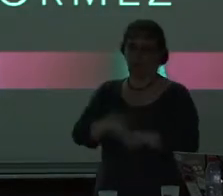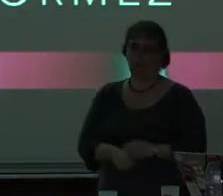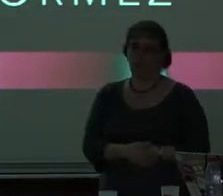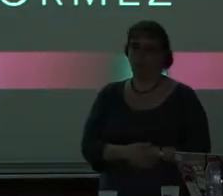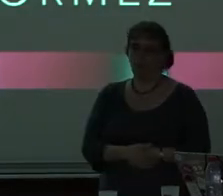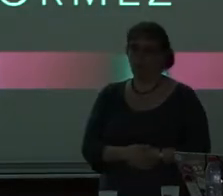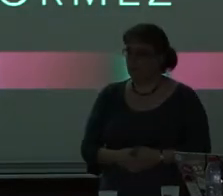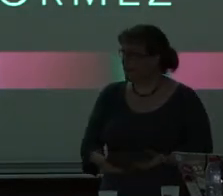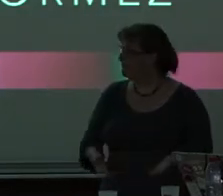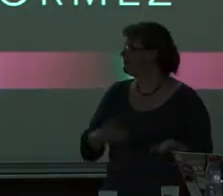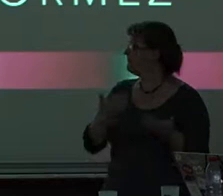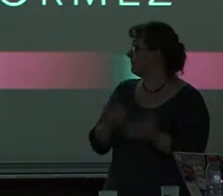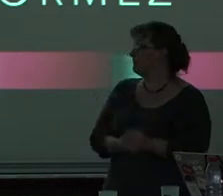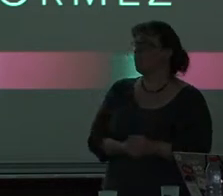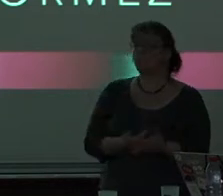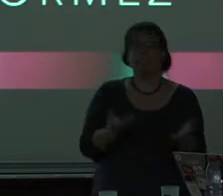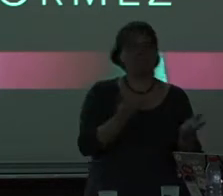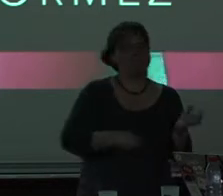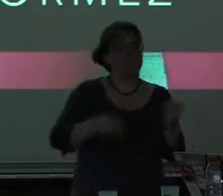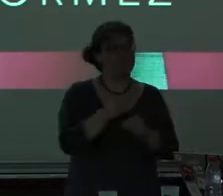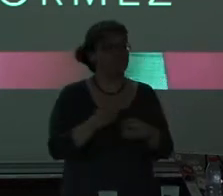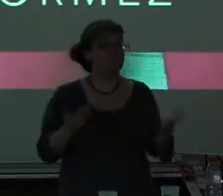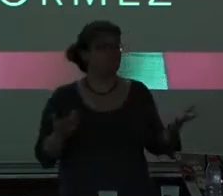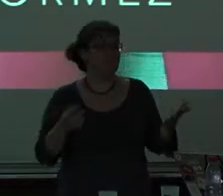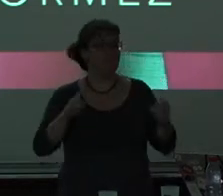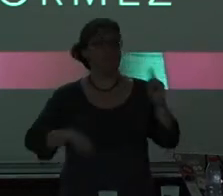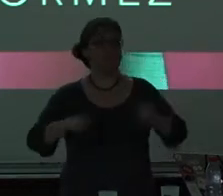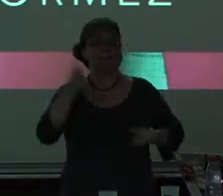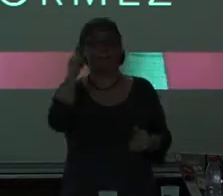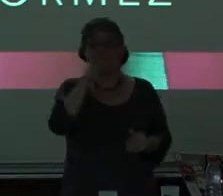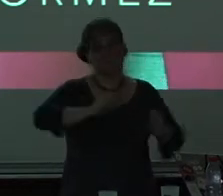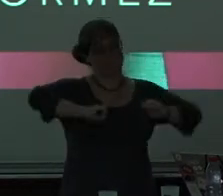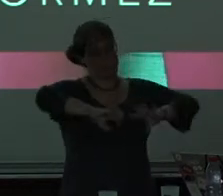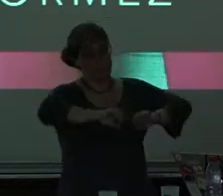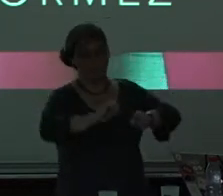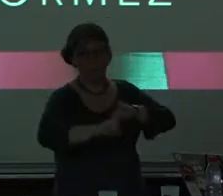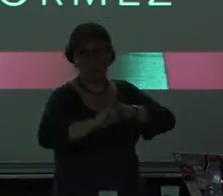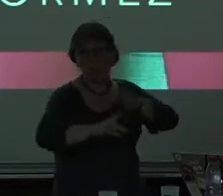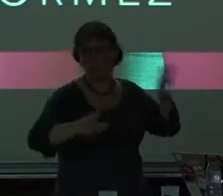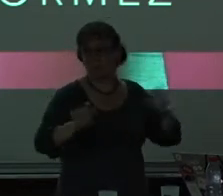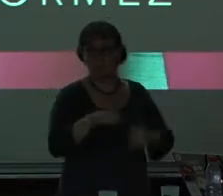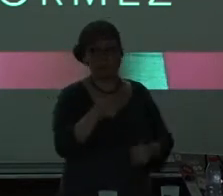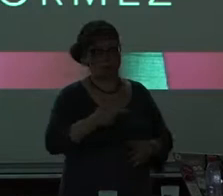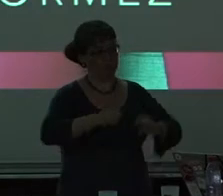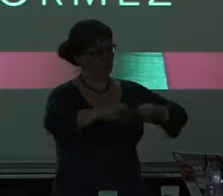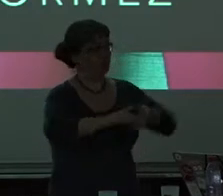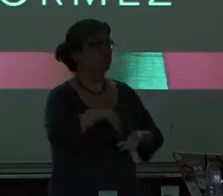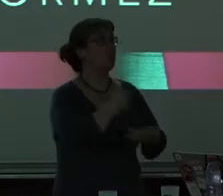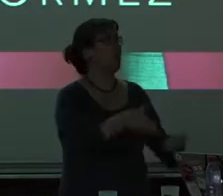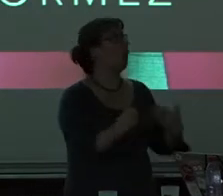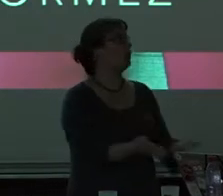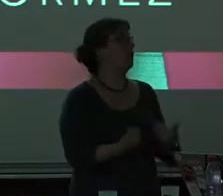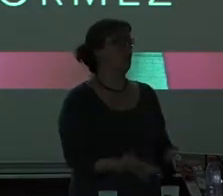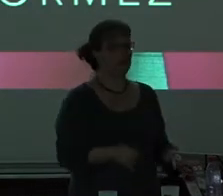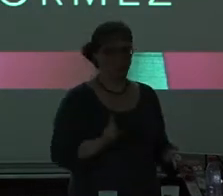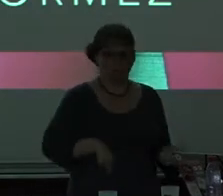Et puis, bah, vous vous formez. Quand vous devez enseigner quelque chose, vous êtes bien obligé de savoir ce que vous enseignez. Si